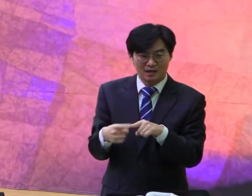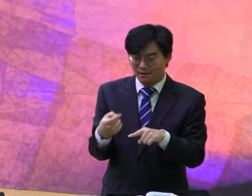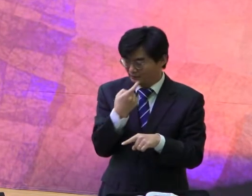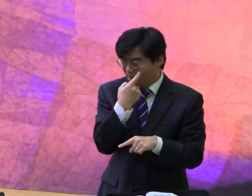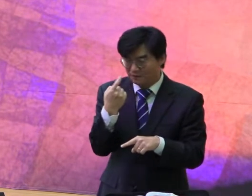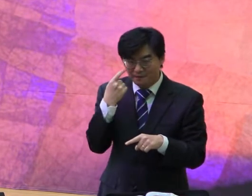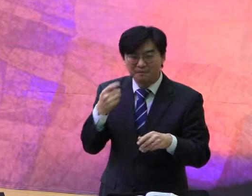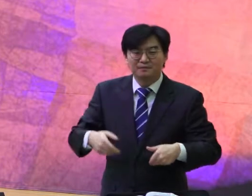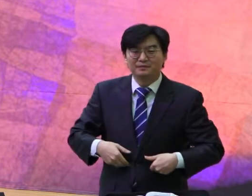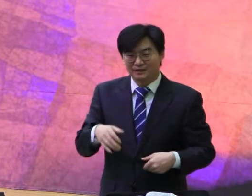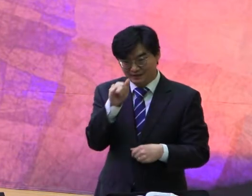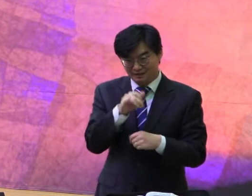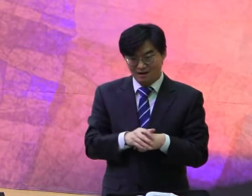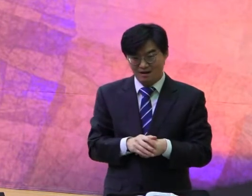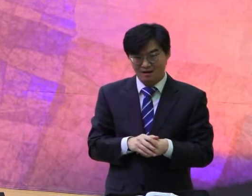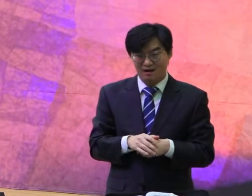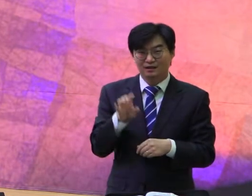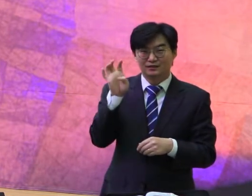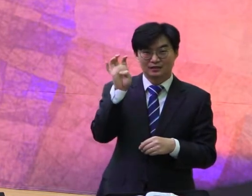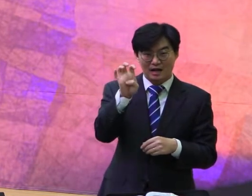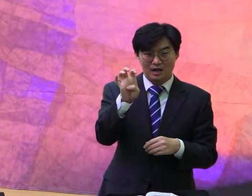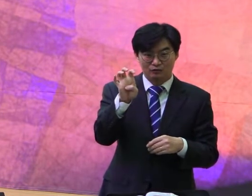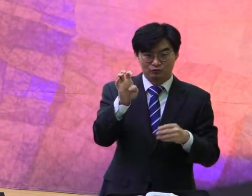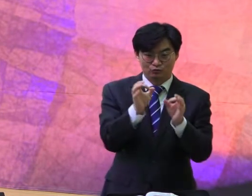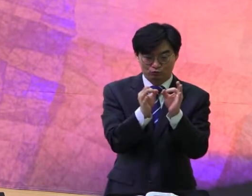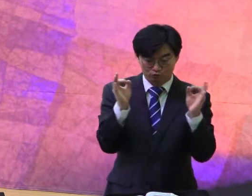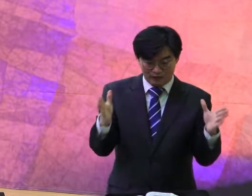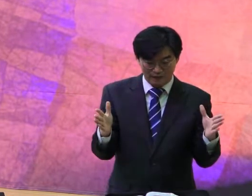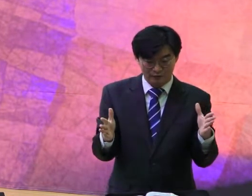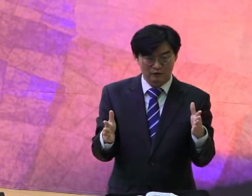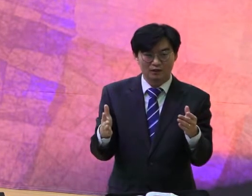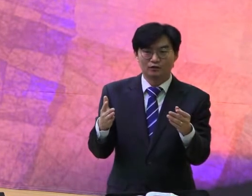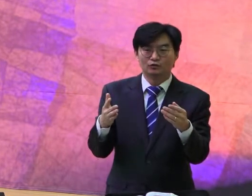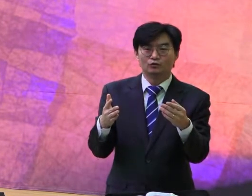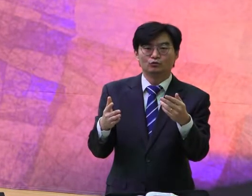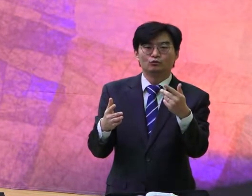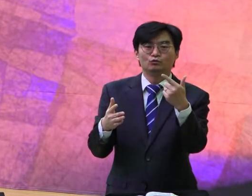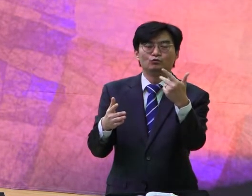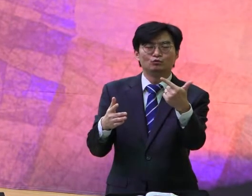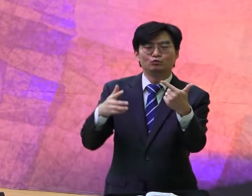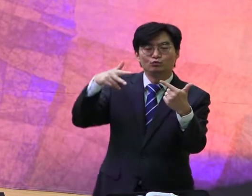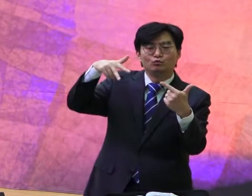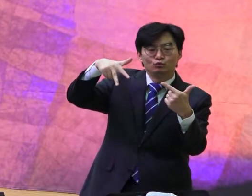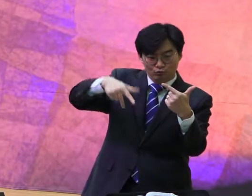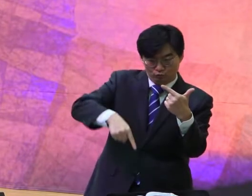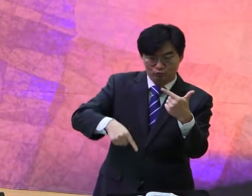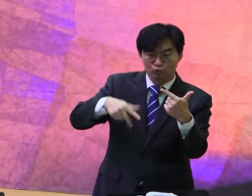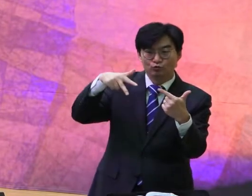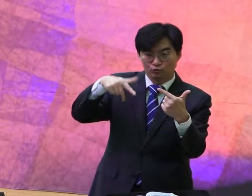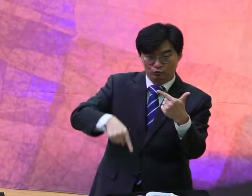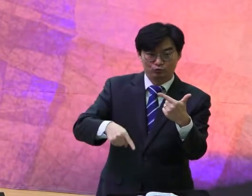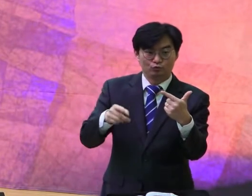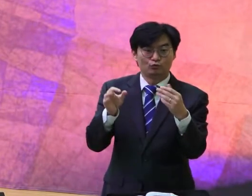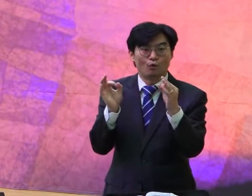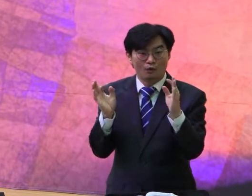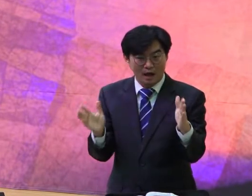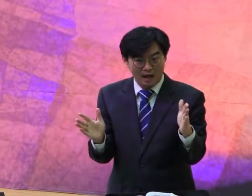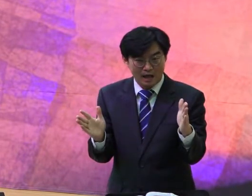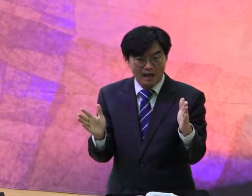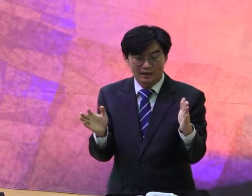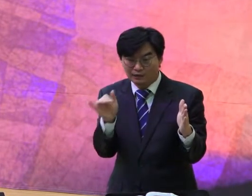40일간 6주간의 주일 그렇게 보낼 수 있기를 바랍니다. 우리의 신앙은 우리가 예수님을 어떤